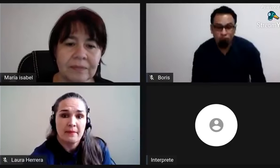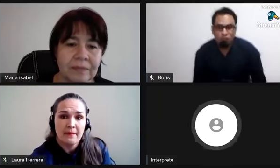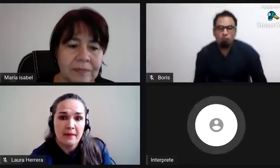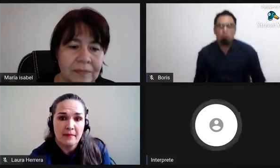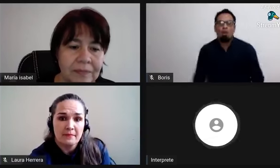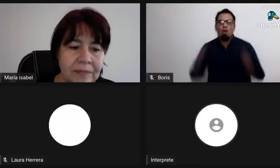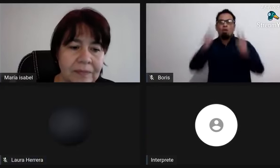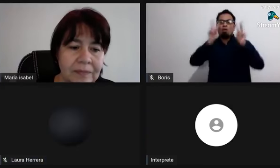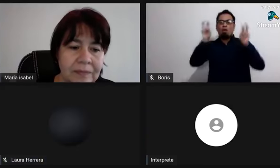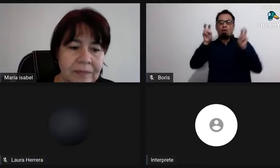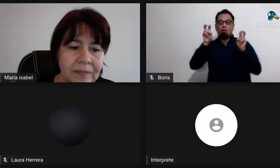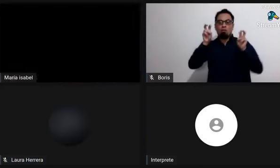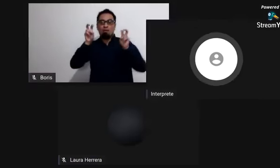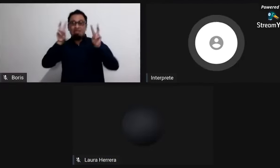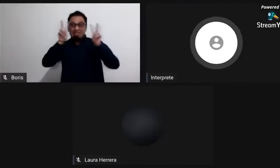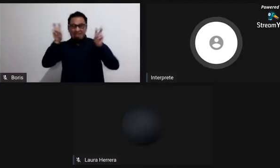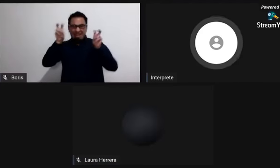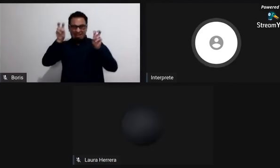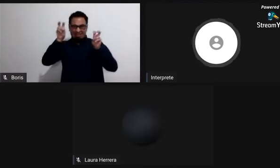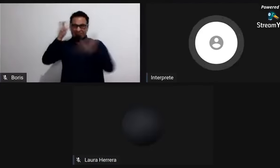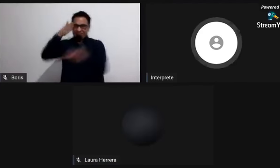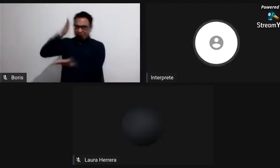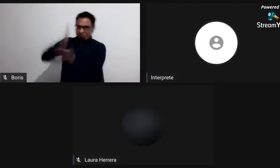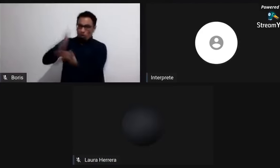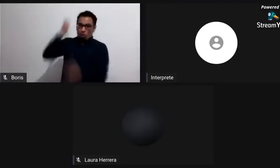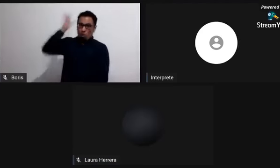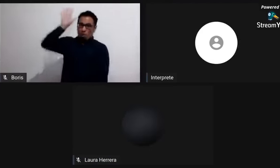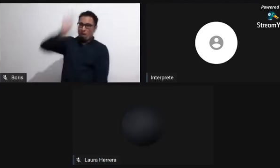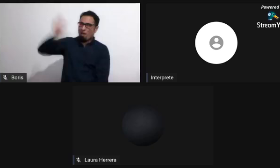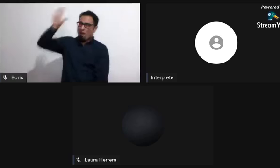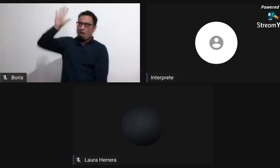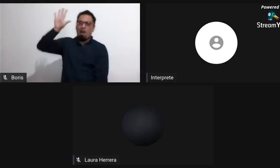Sí, así fue, así fue.